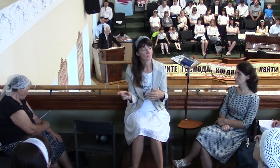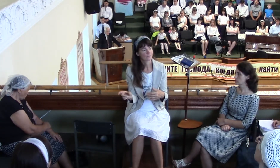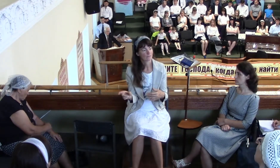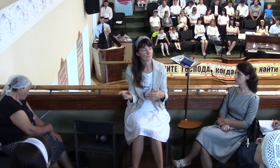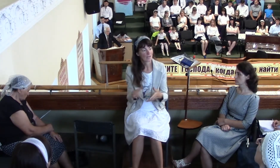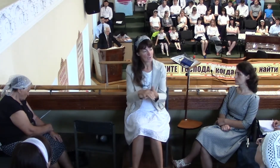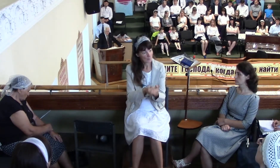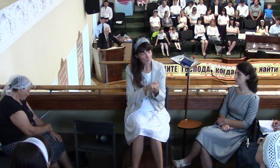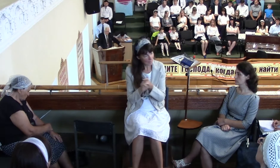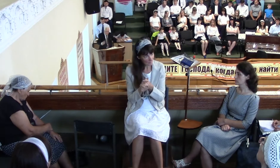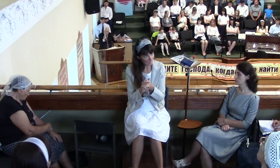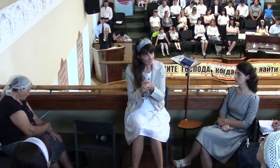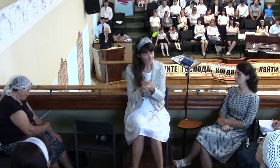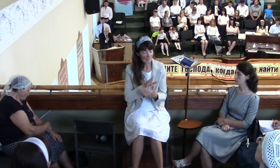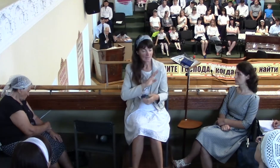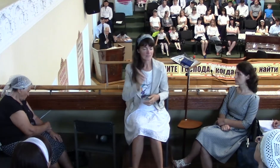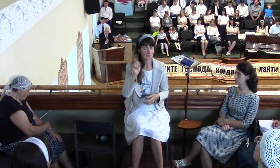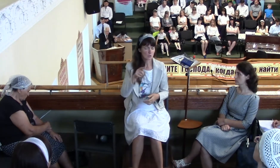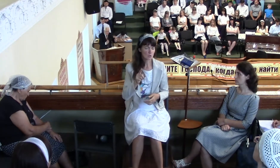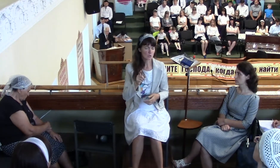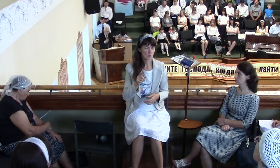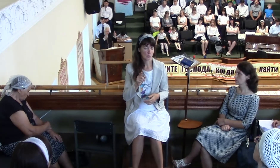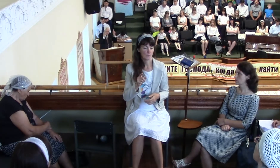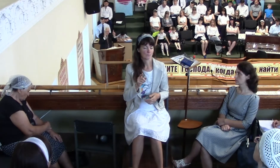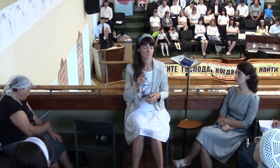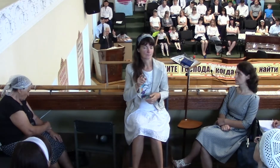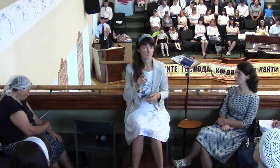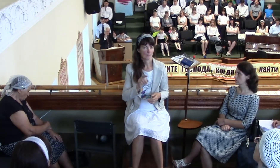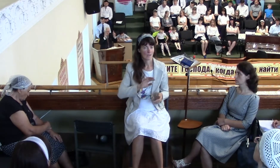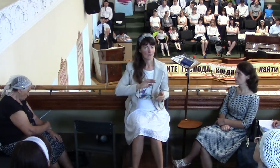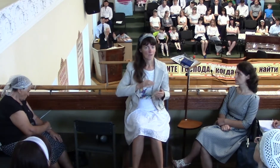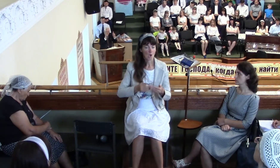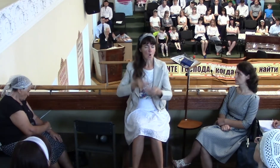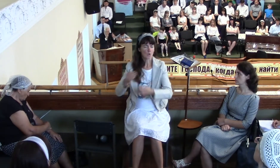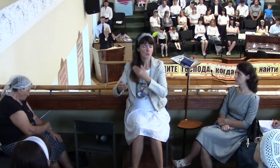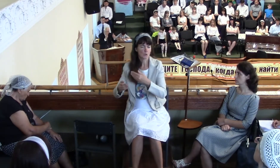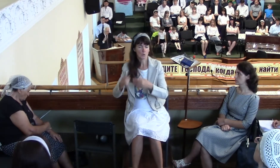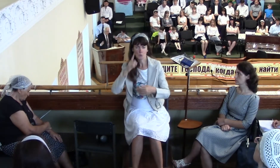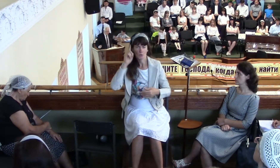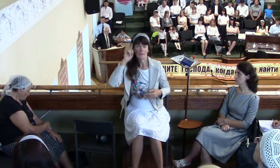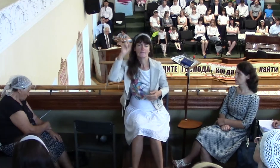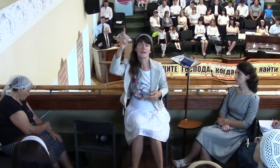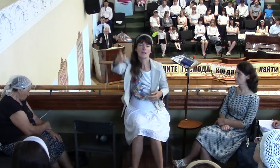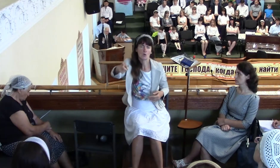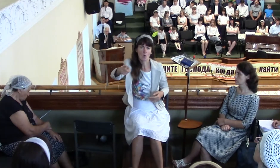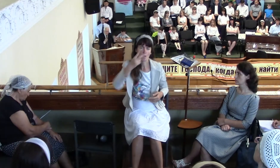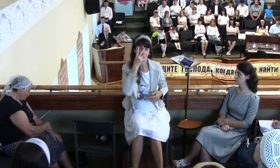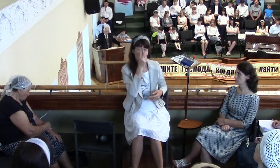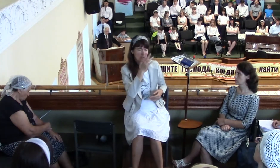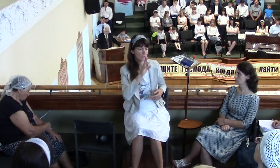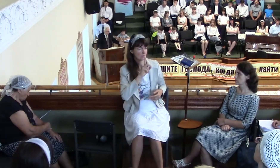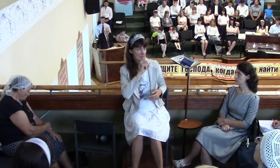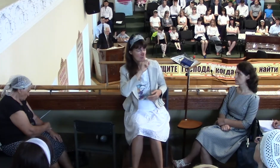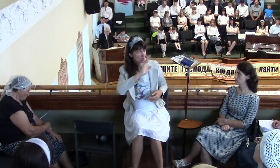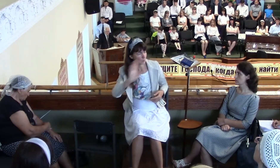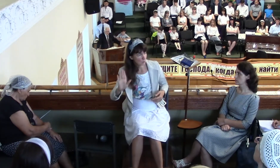мир. Потому что мы в одном теле. Потому что мы на небе в одном теле будем. Мы Церковь Христова,